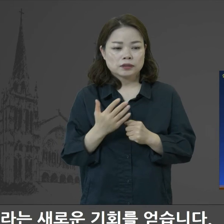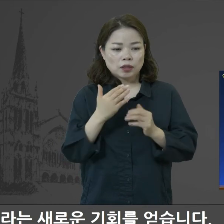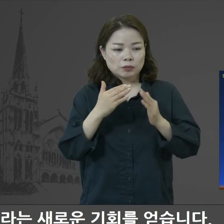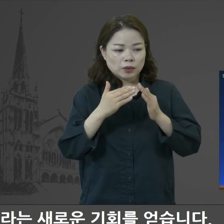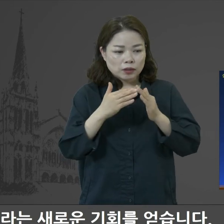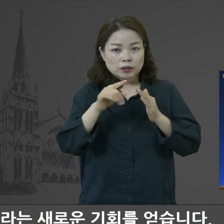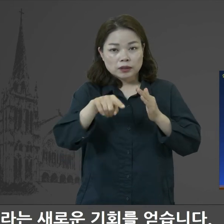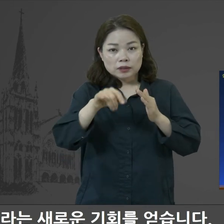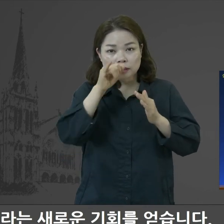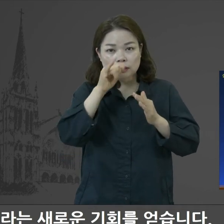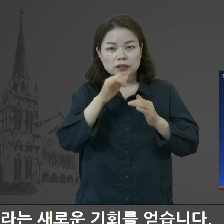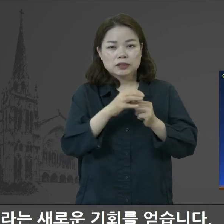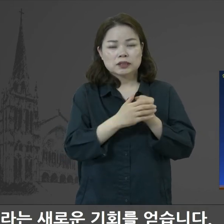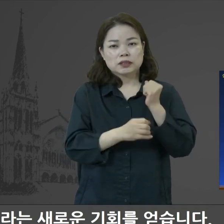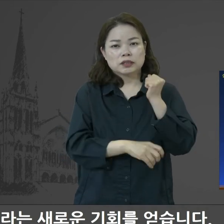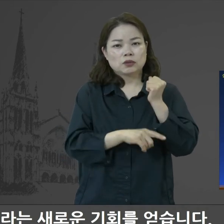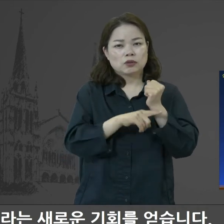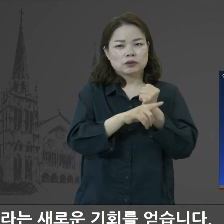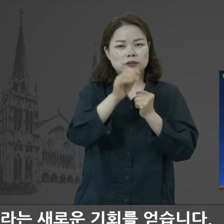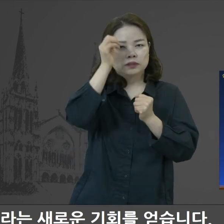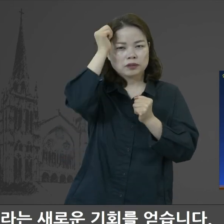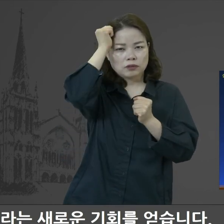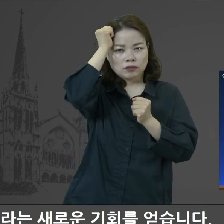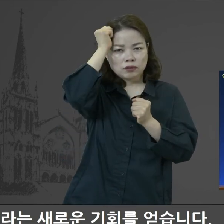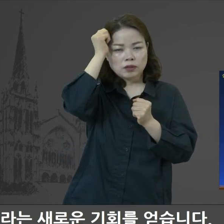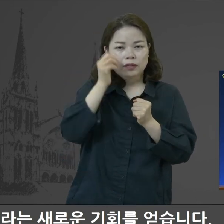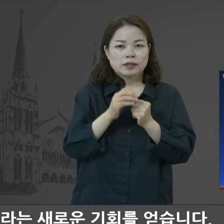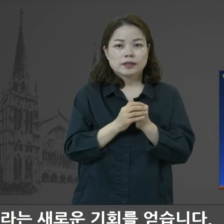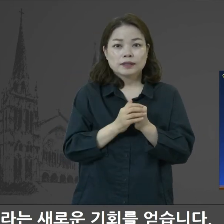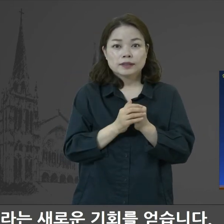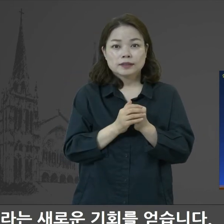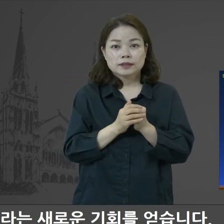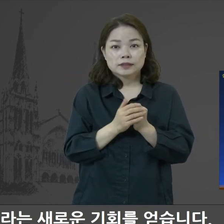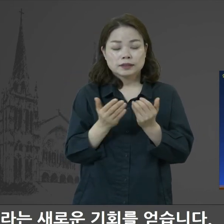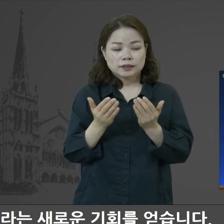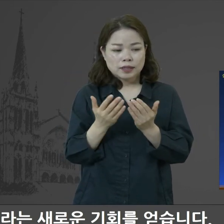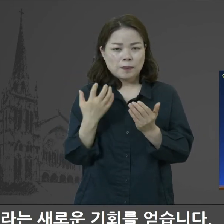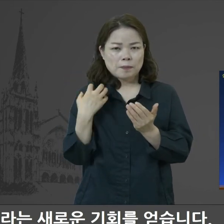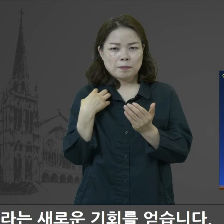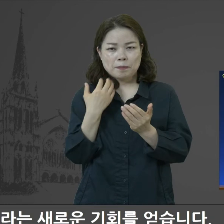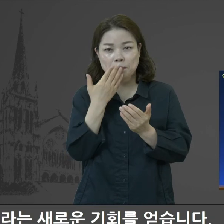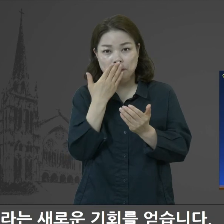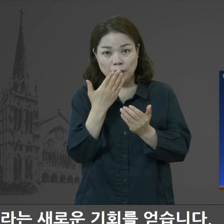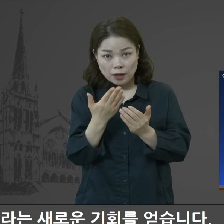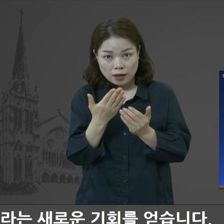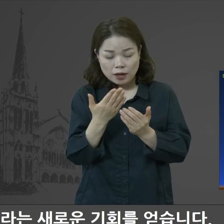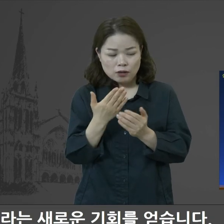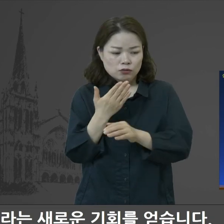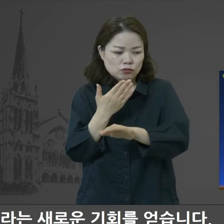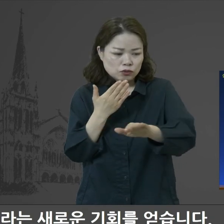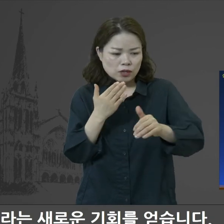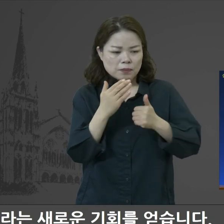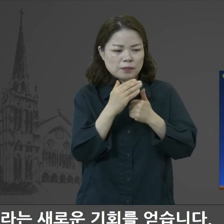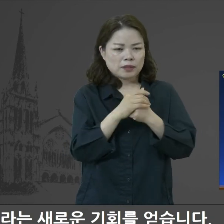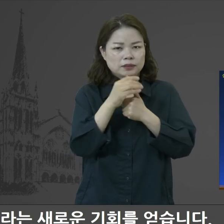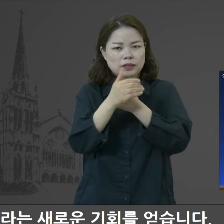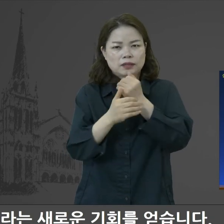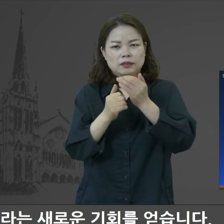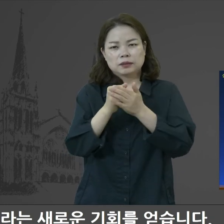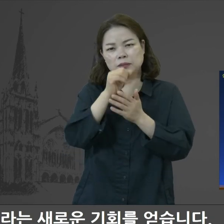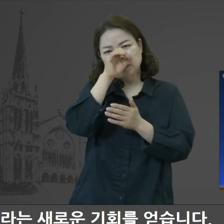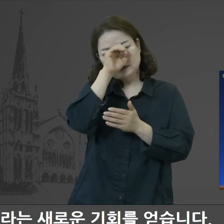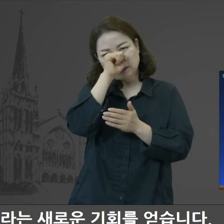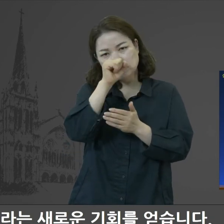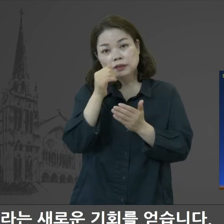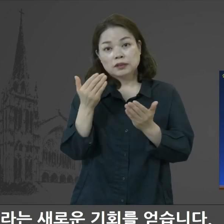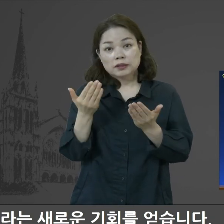재건에 담긴 이 원리를 기억하면서 이 일을 감당하면서 우리에게 맡기신 하나님의